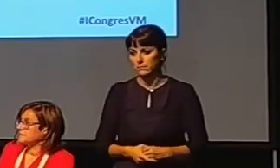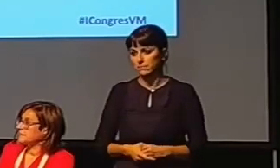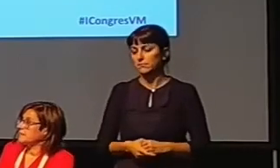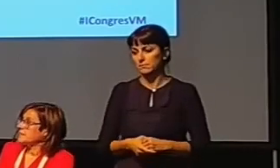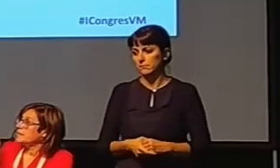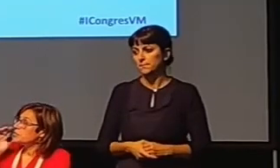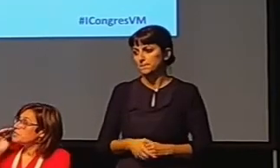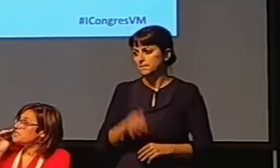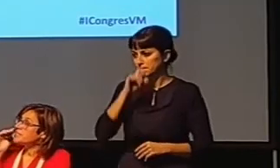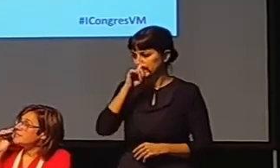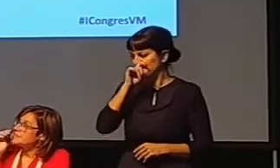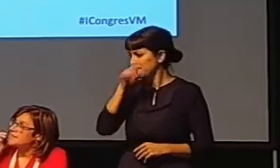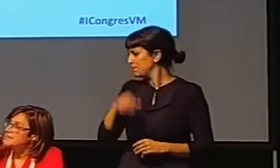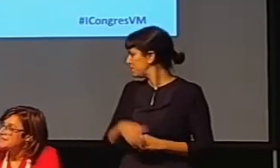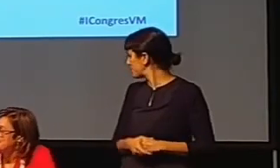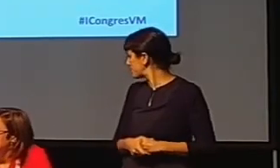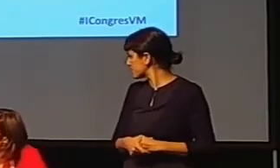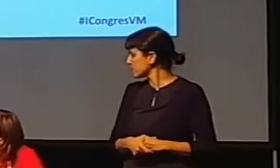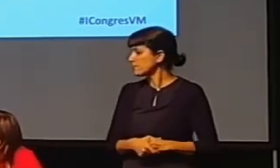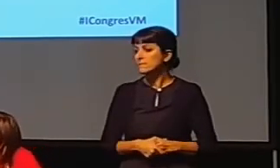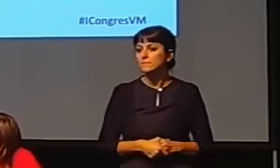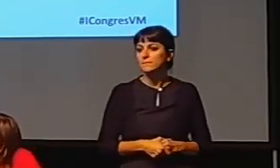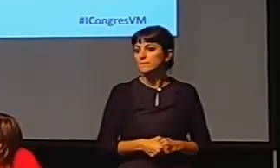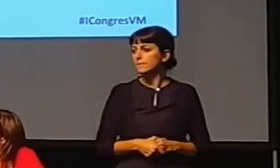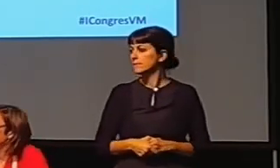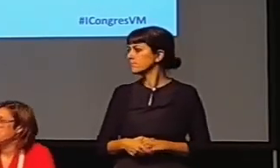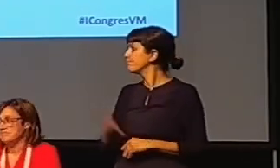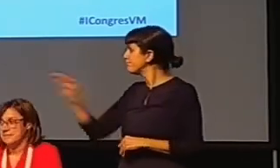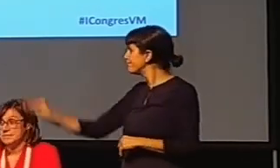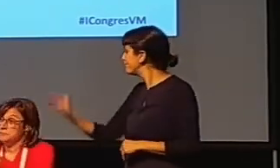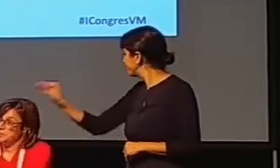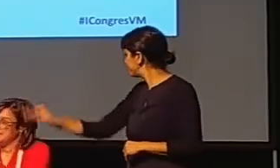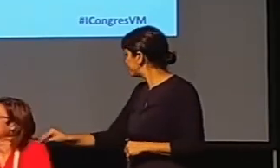¿Sí? ¿Quién és el model? Què és el que necessitem?